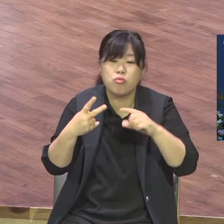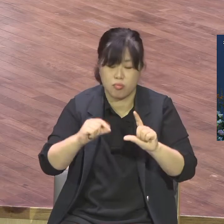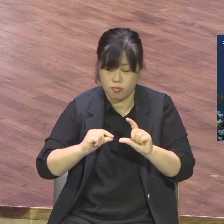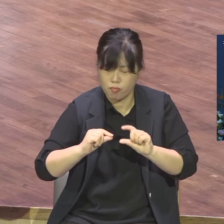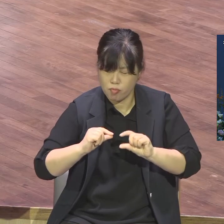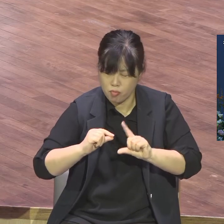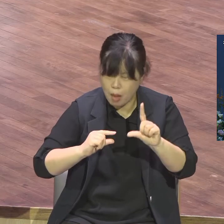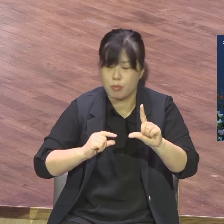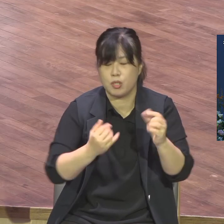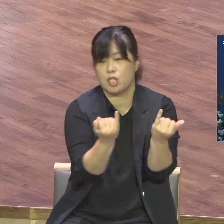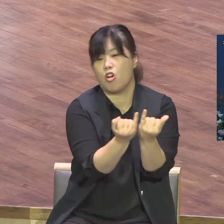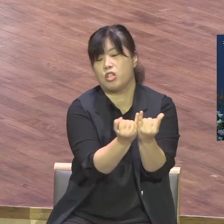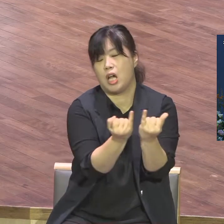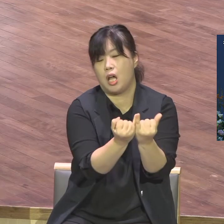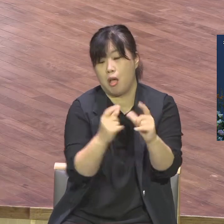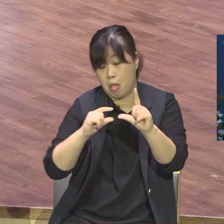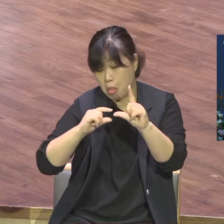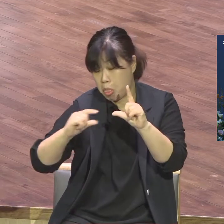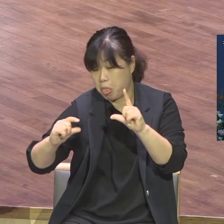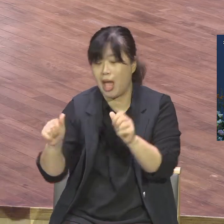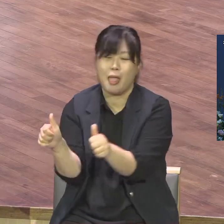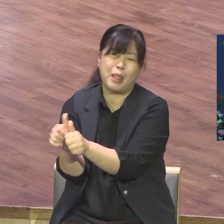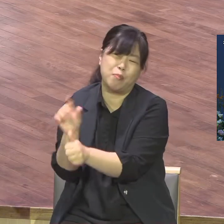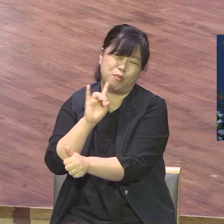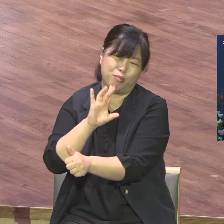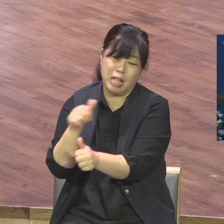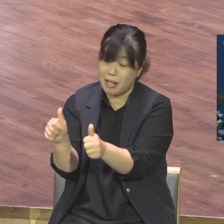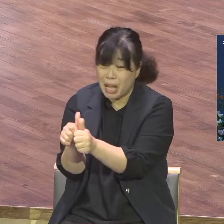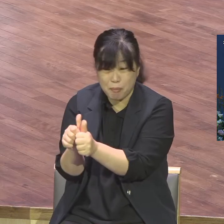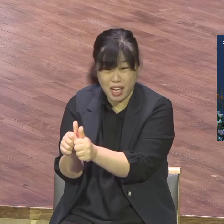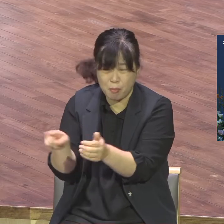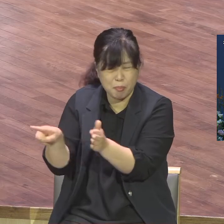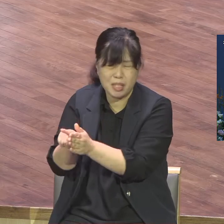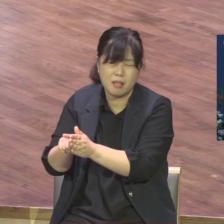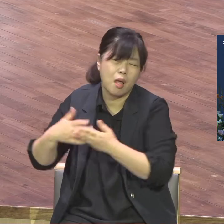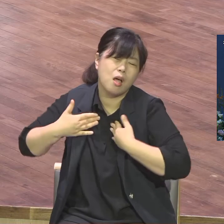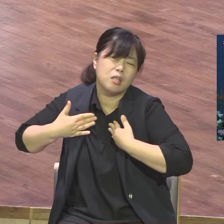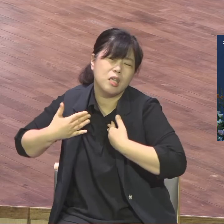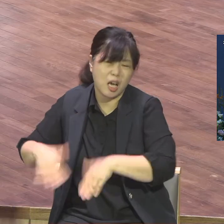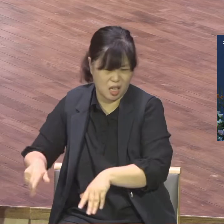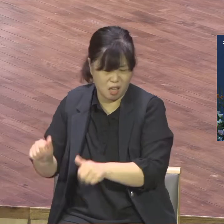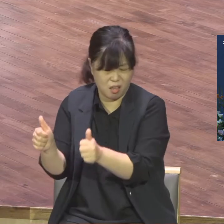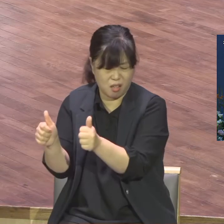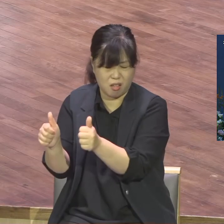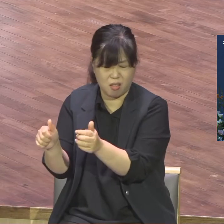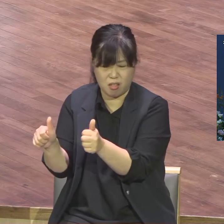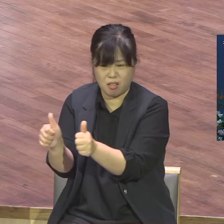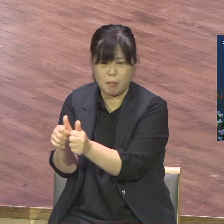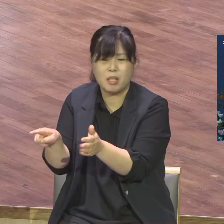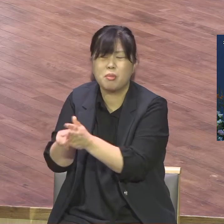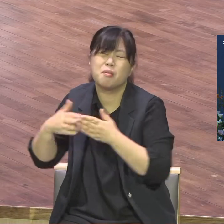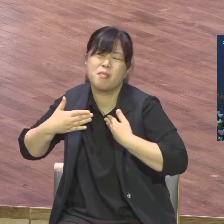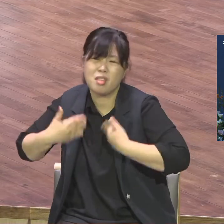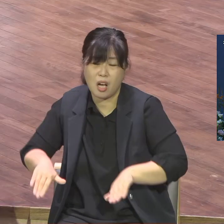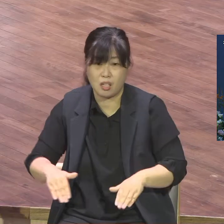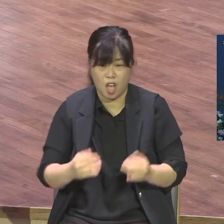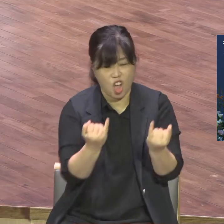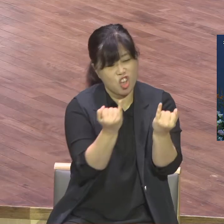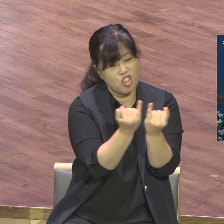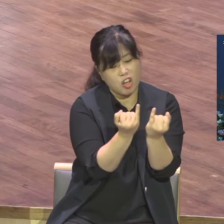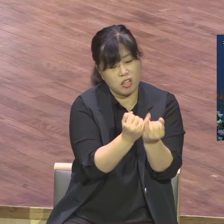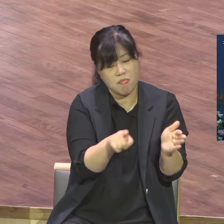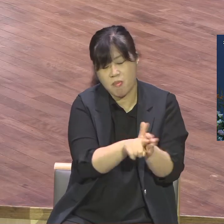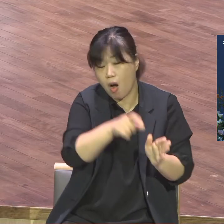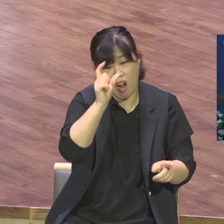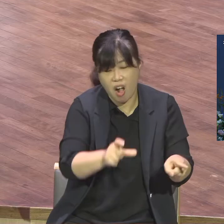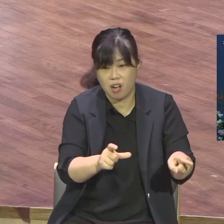말 다 들어요. 여자 말 듣고 아무것도 몰라. 여자 말하면 집에 여자 말하면 그 말 듣고 그게 단 줄 알고 흉내를 내는 거예요. 나 다 보고 있어요.